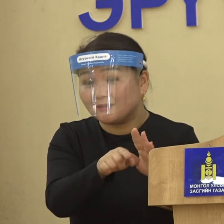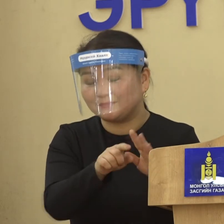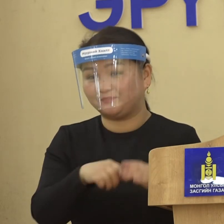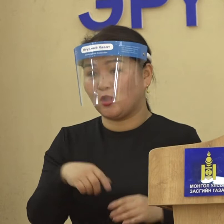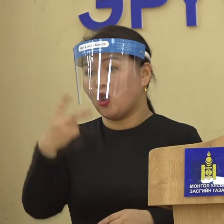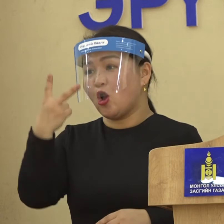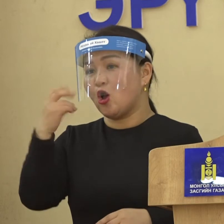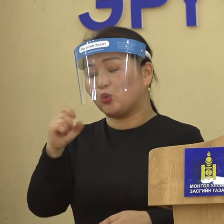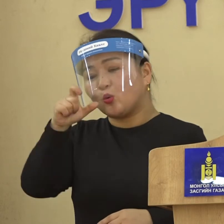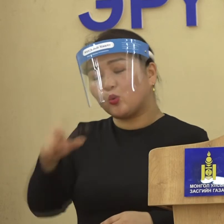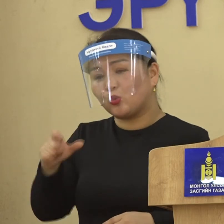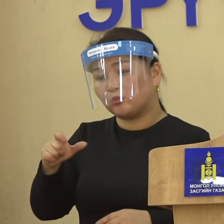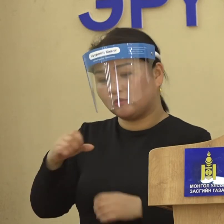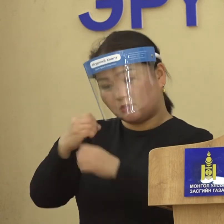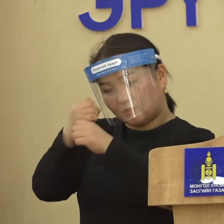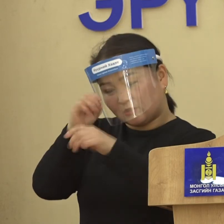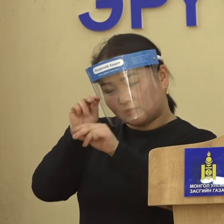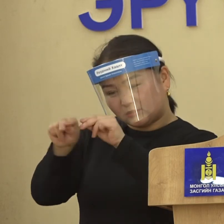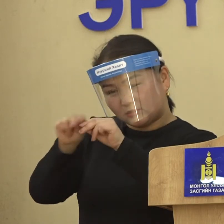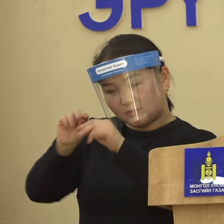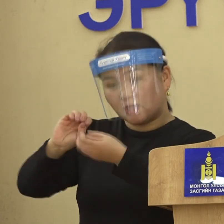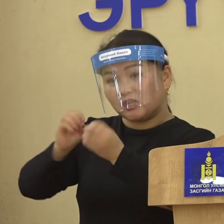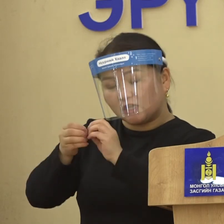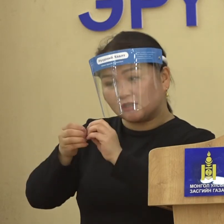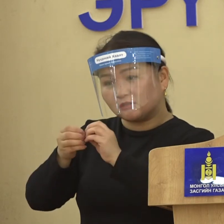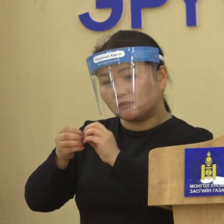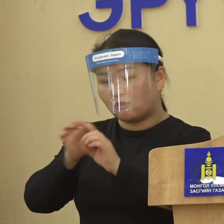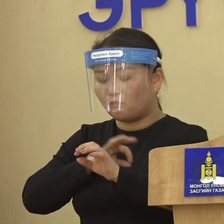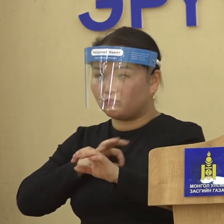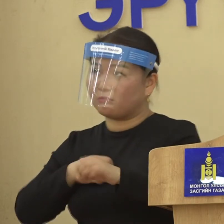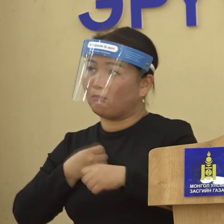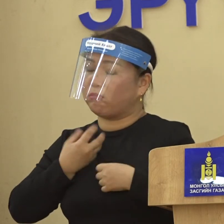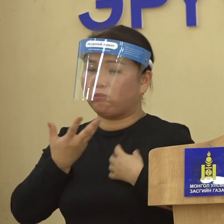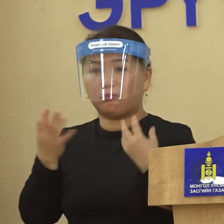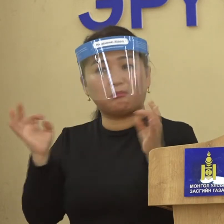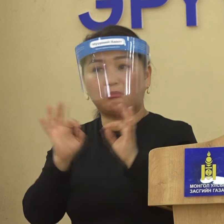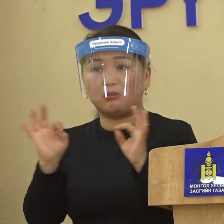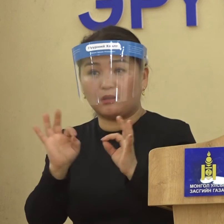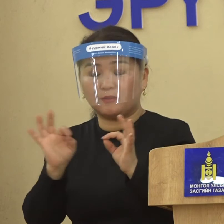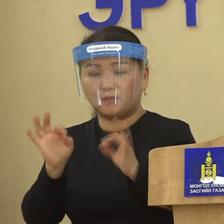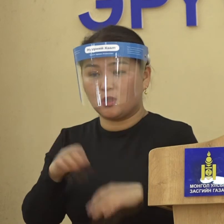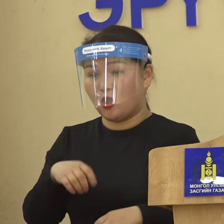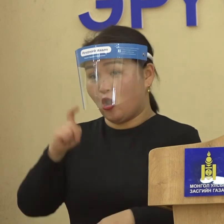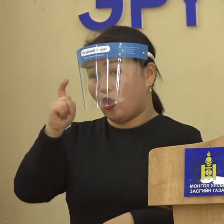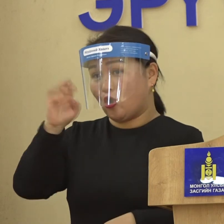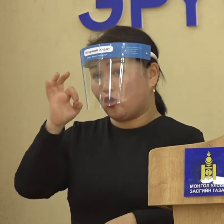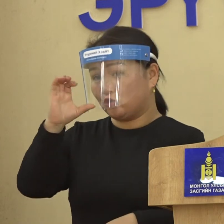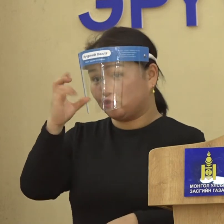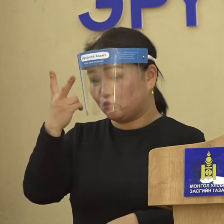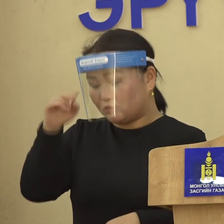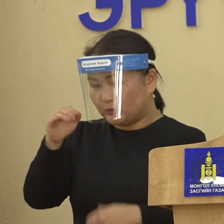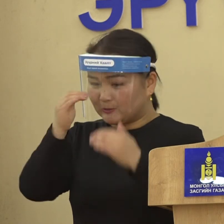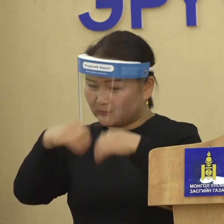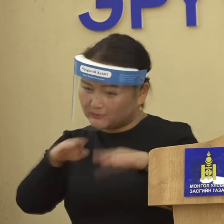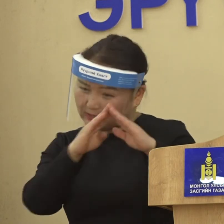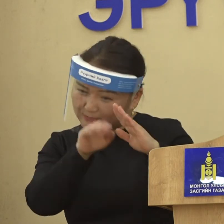бол шинжилгээ хийх явцад бол эмнэлгийн шинж тэмдэггүй байсан. За тэгээд халдвар төвсөн судлын үндэсний төв тусгаарлагчны дараагаар